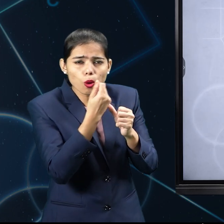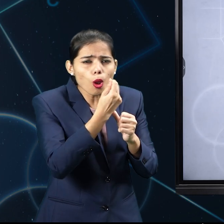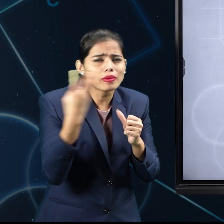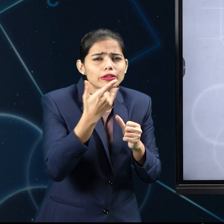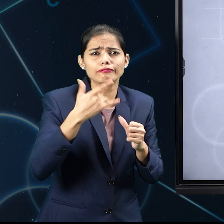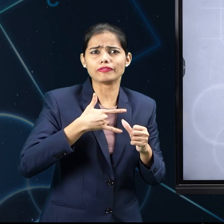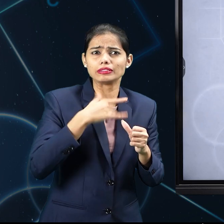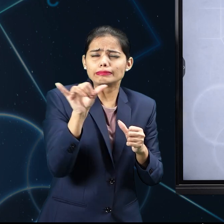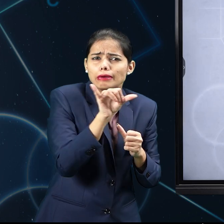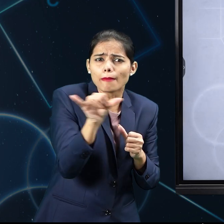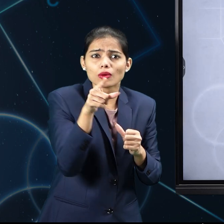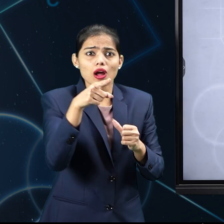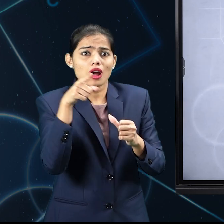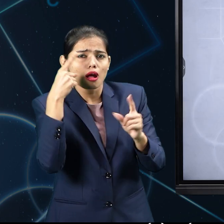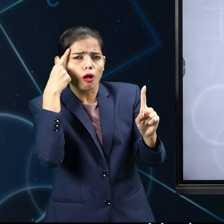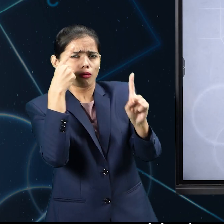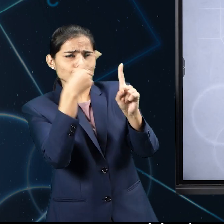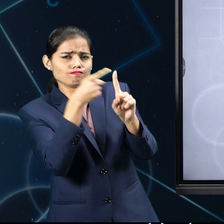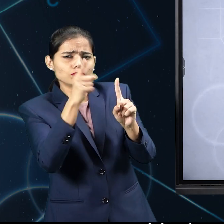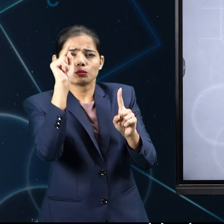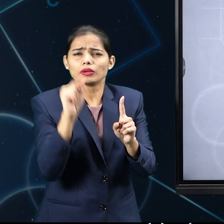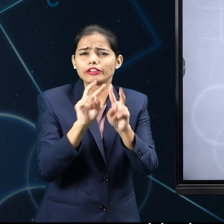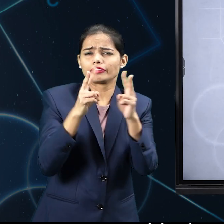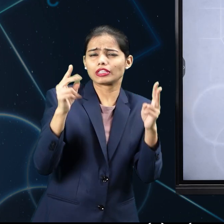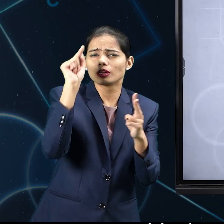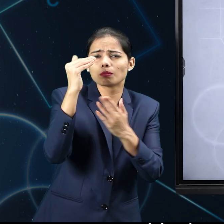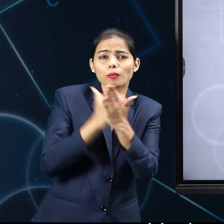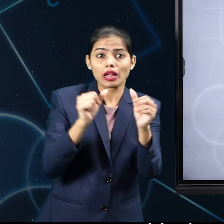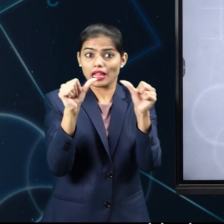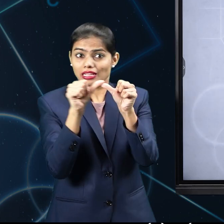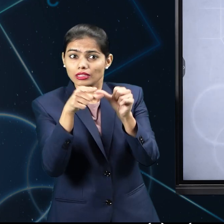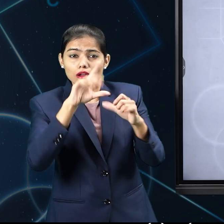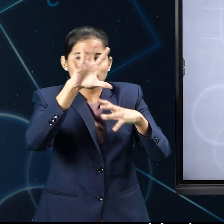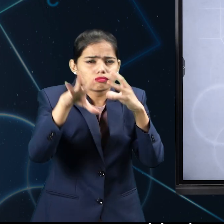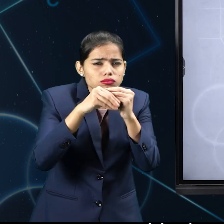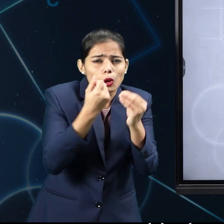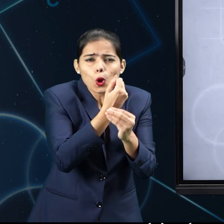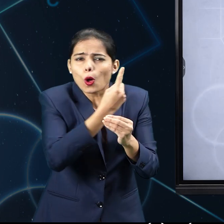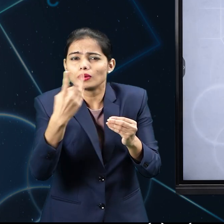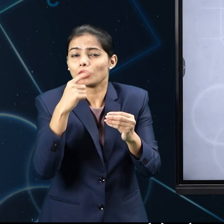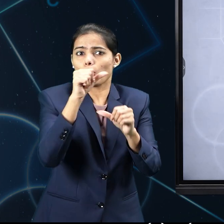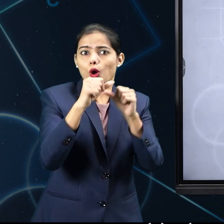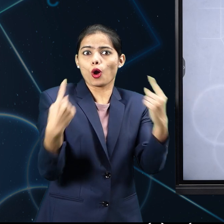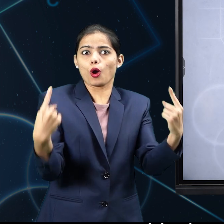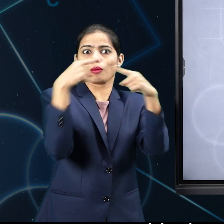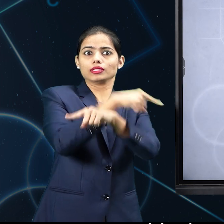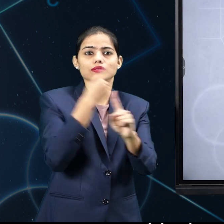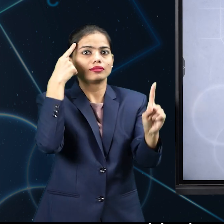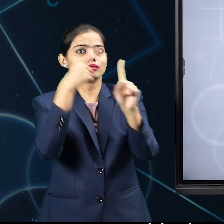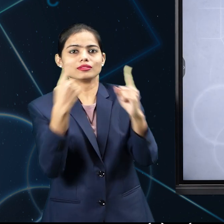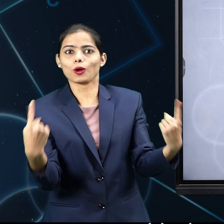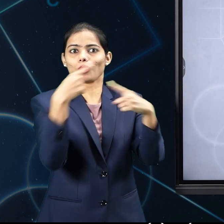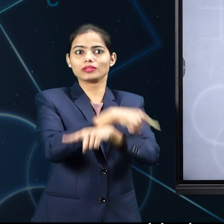संभाव्यता गणनाचे सूत्र आहे P × A = घटनेसाठी